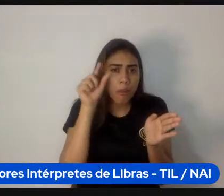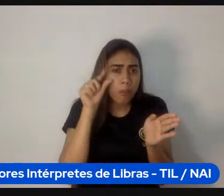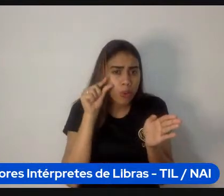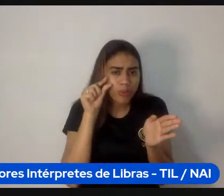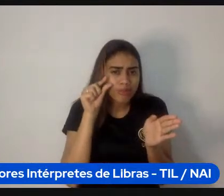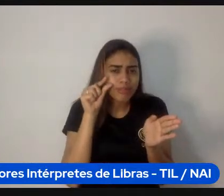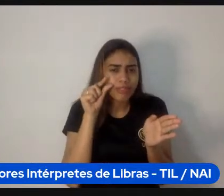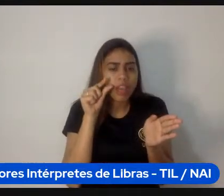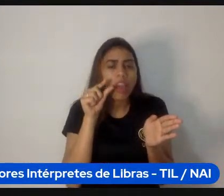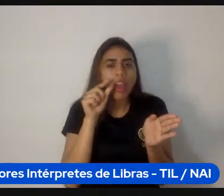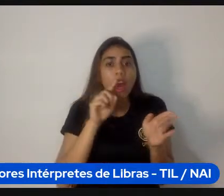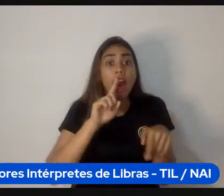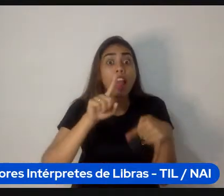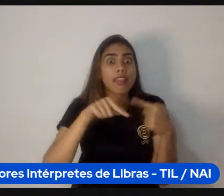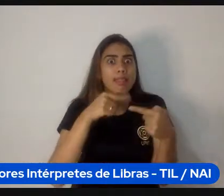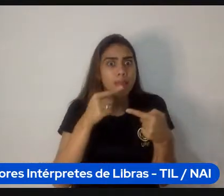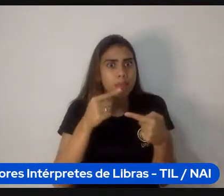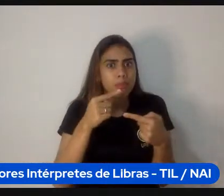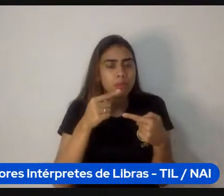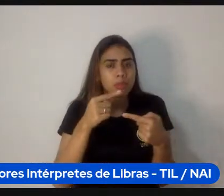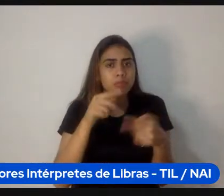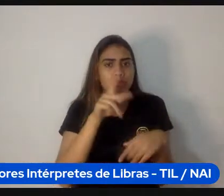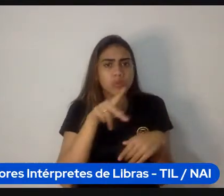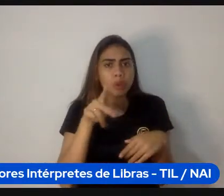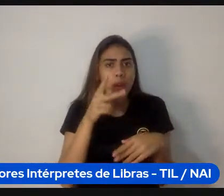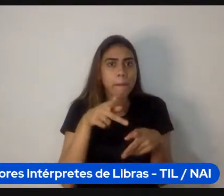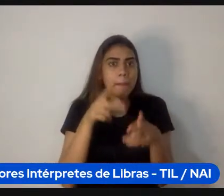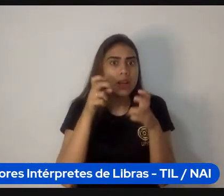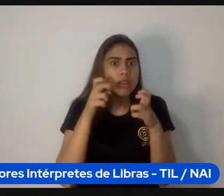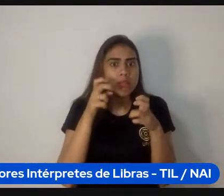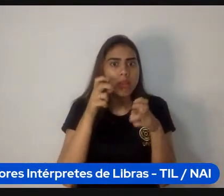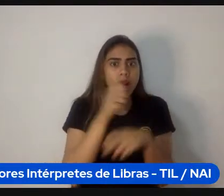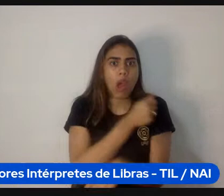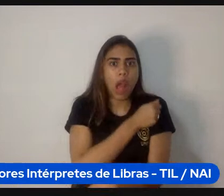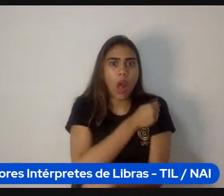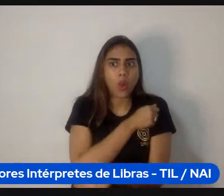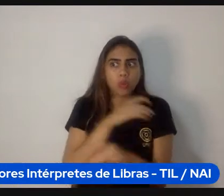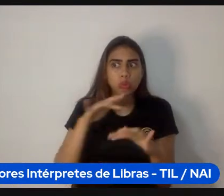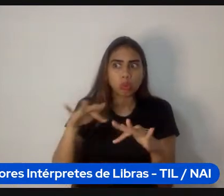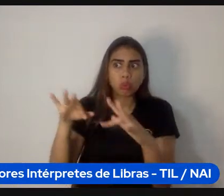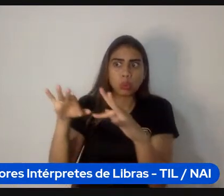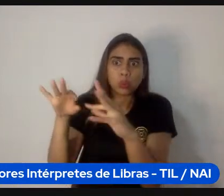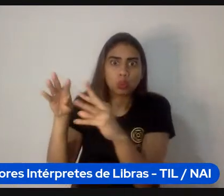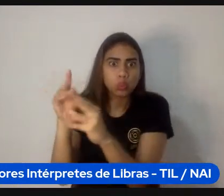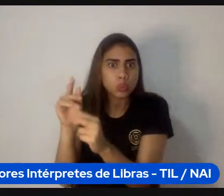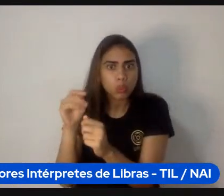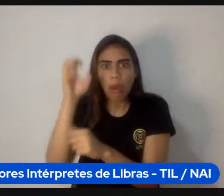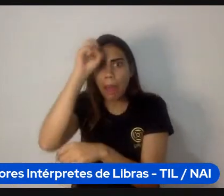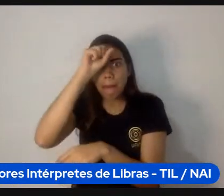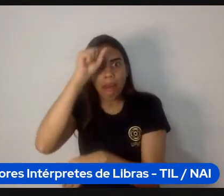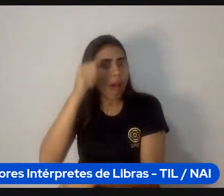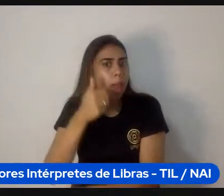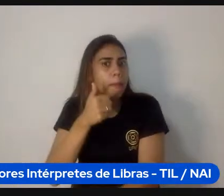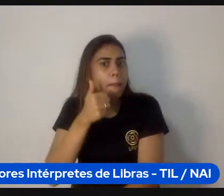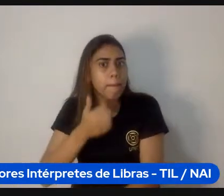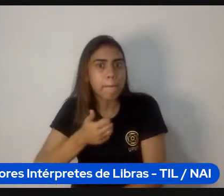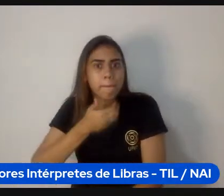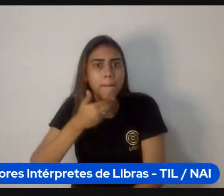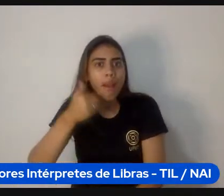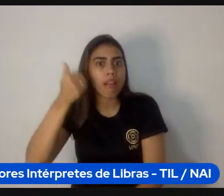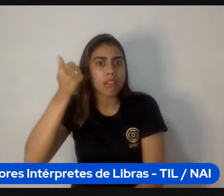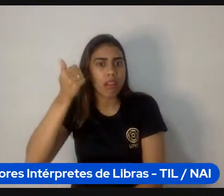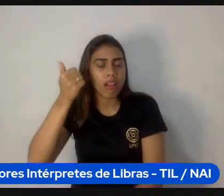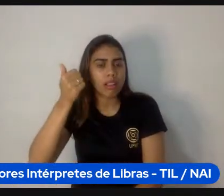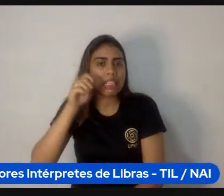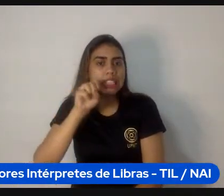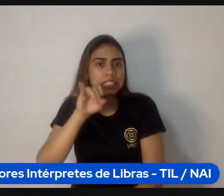Então, o atendimento a uma necessidade especial não pode tirar a criança da infância dela. E isso é o que mais acontece, né? Então, ele é tirado da sala, ele